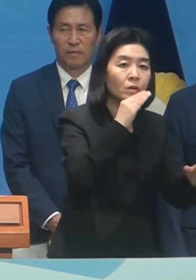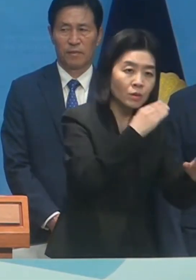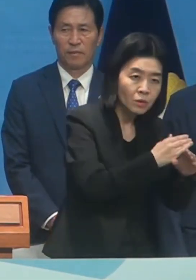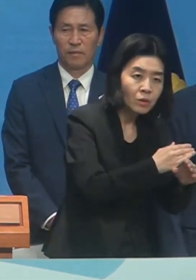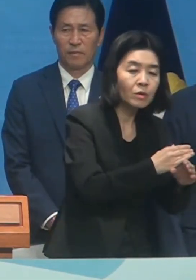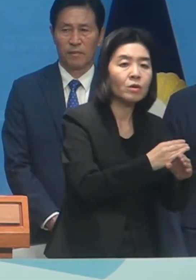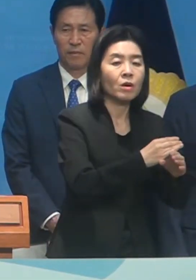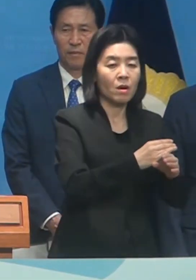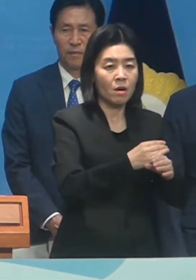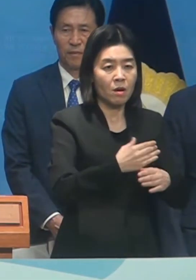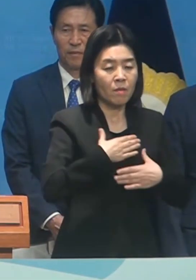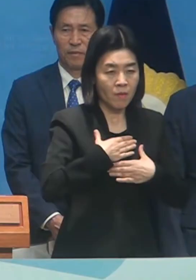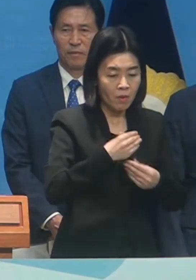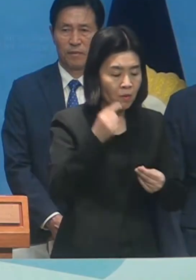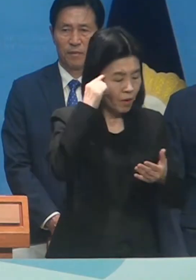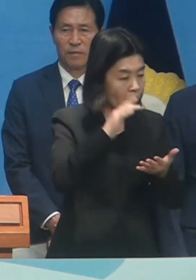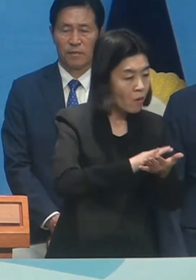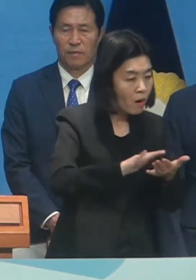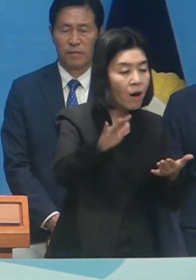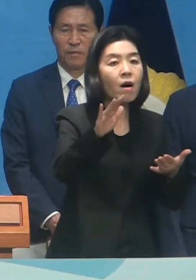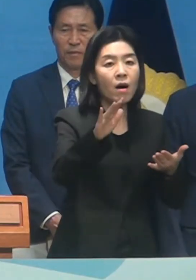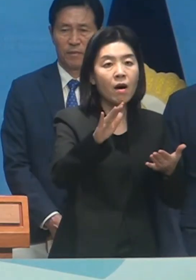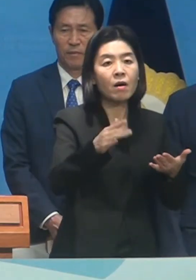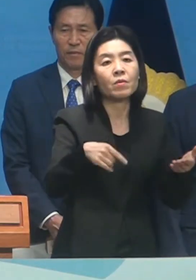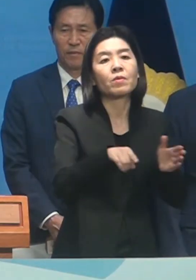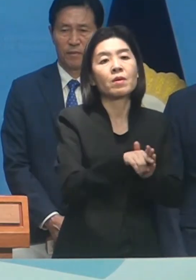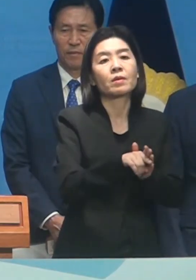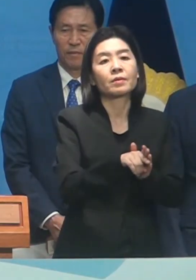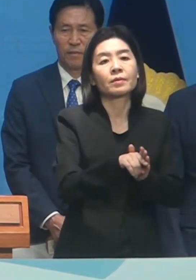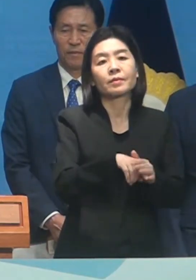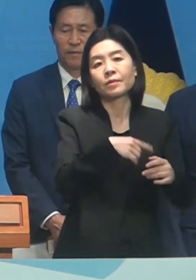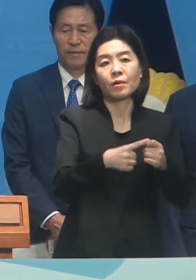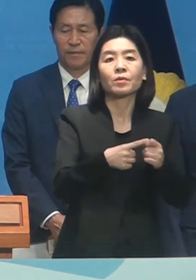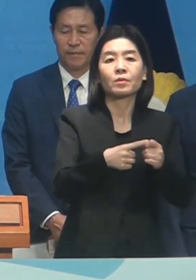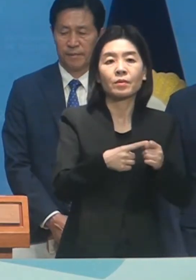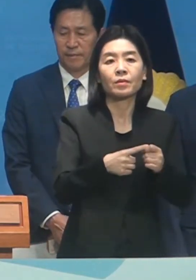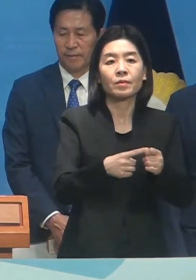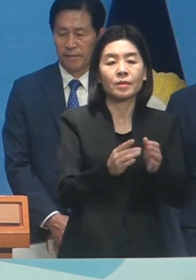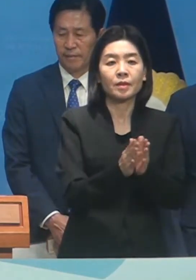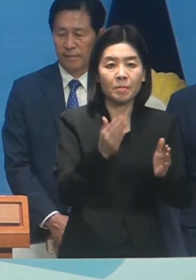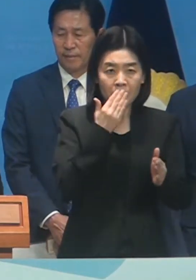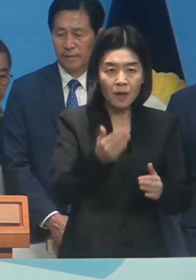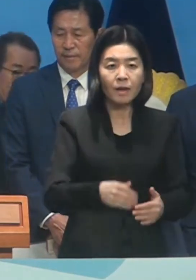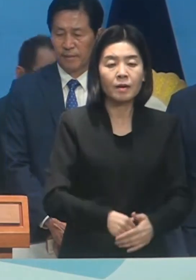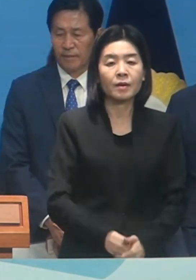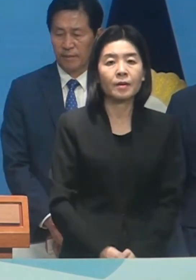평화적 관계로 나아갈 수 있는 출발점이 될 것이다.